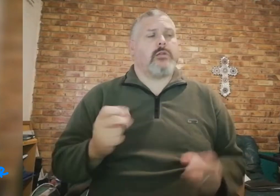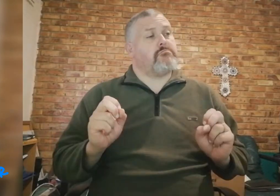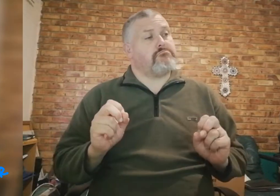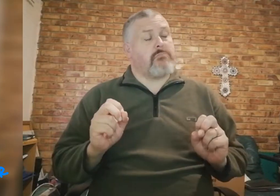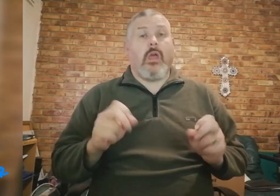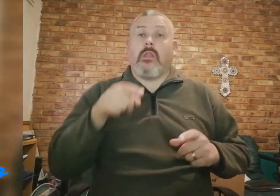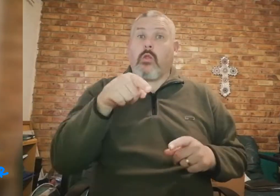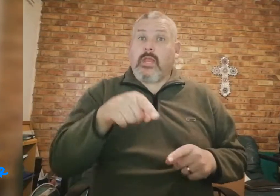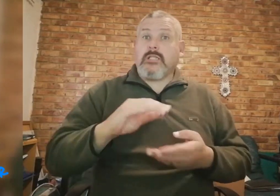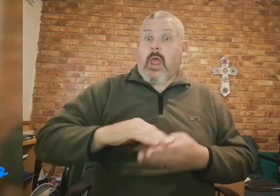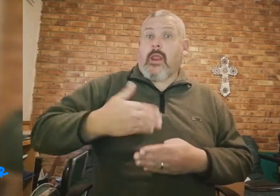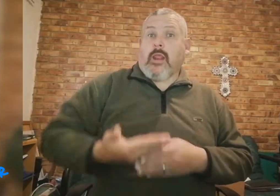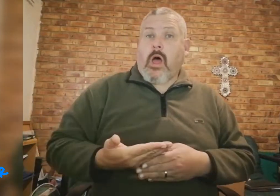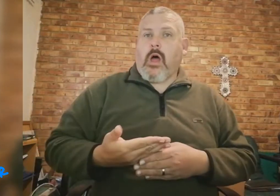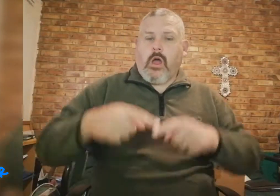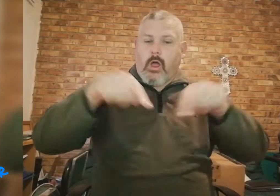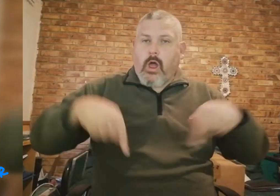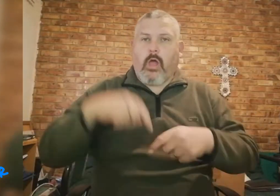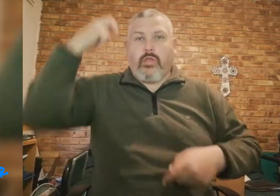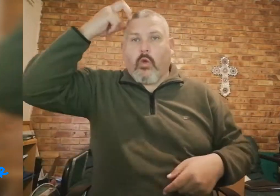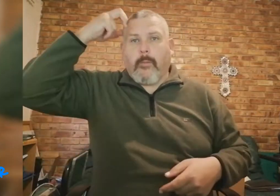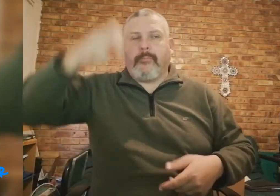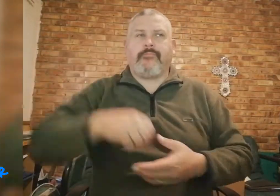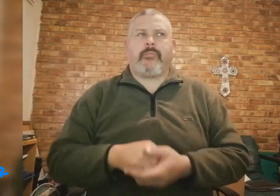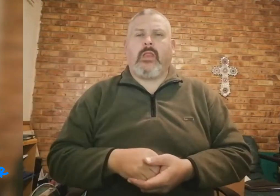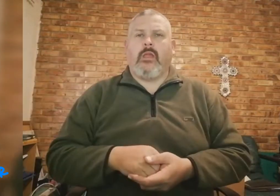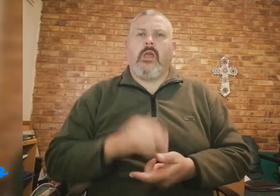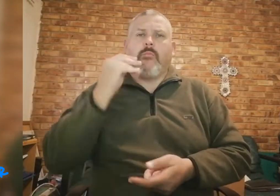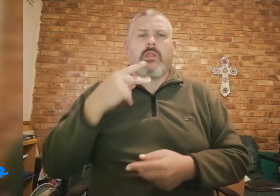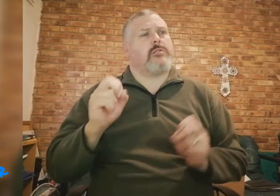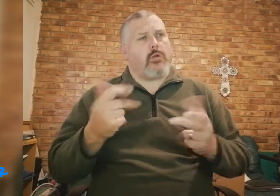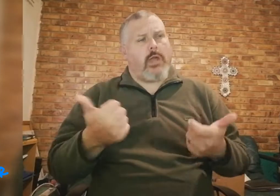Petrus, nou dit is na droom. Petrus, oké,